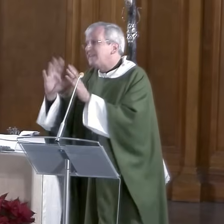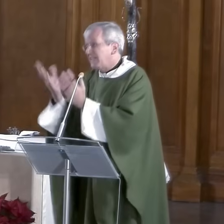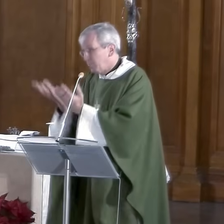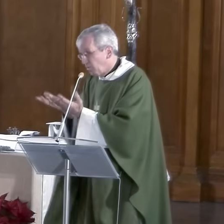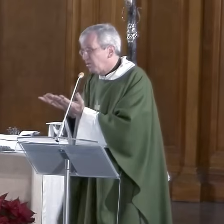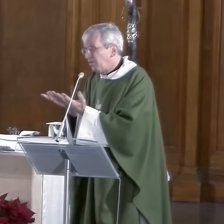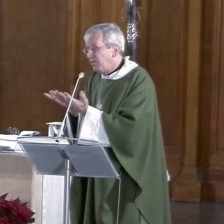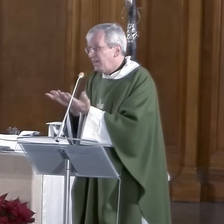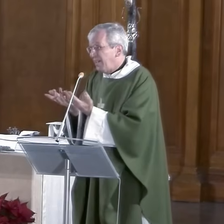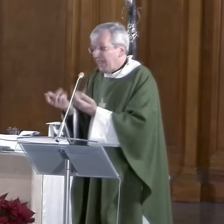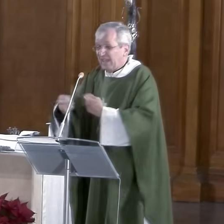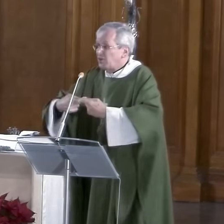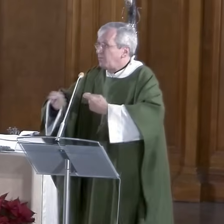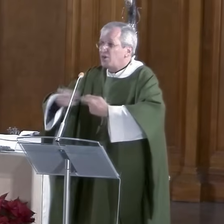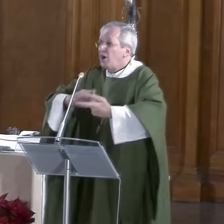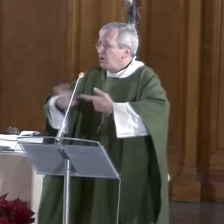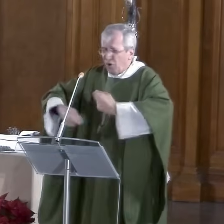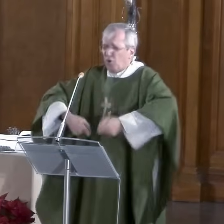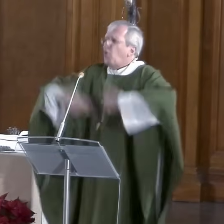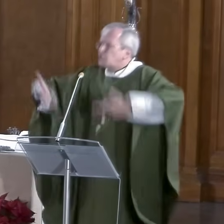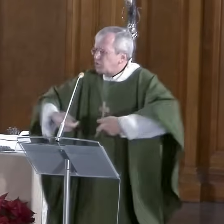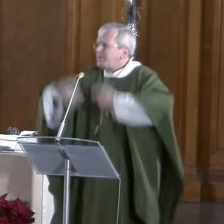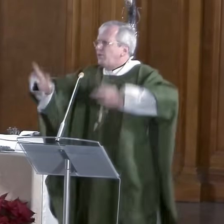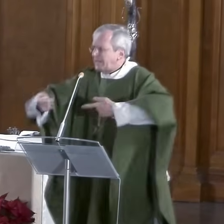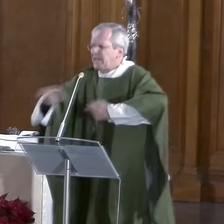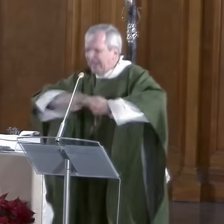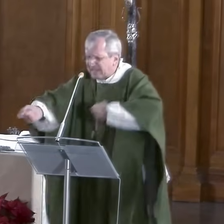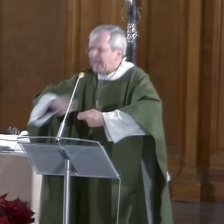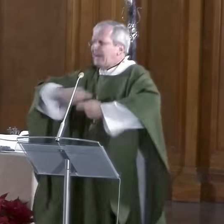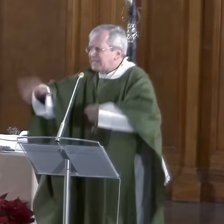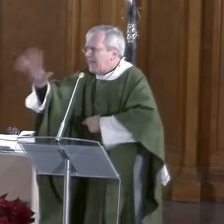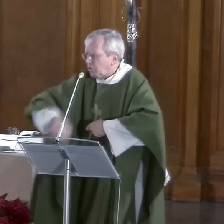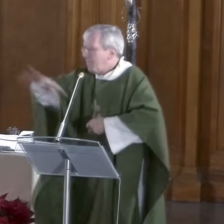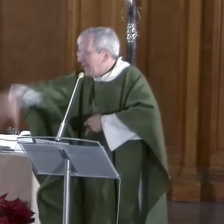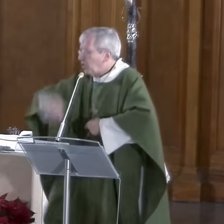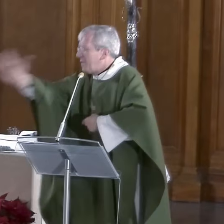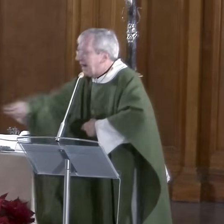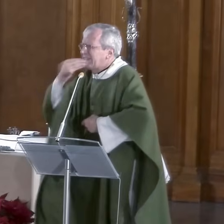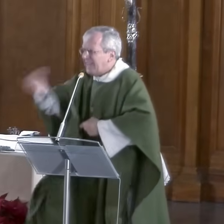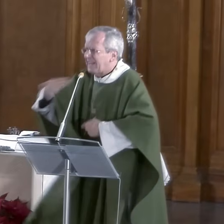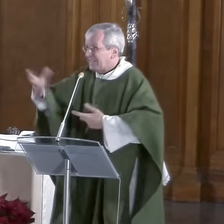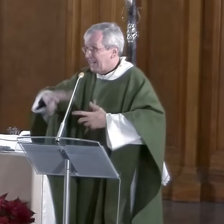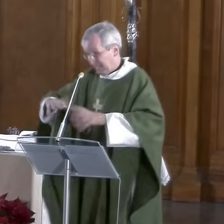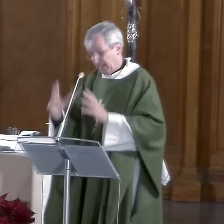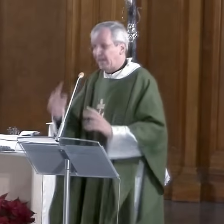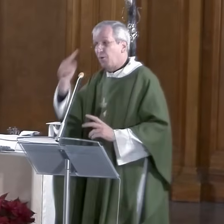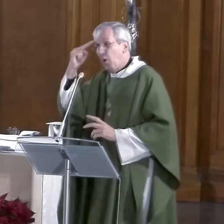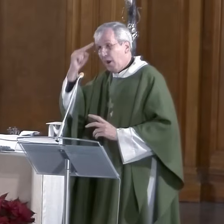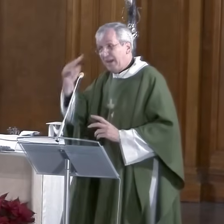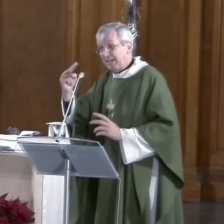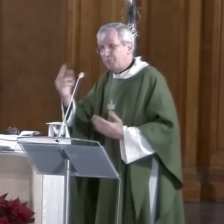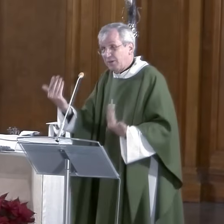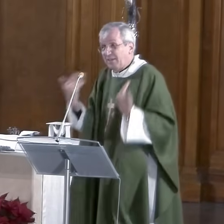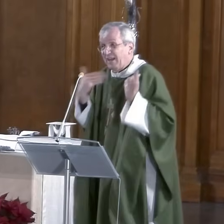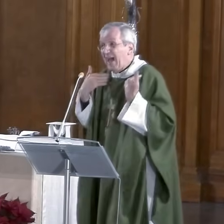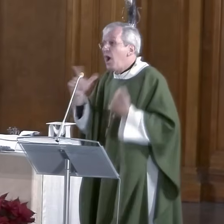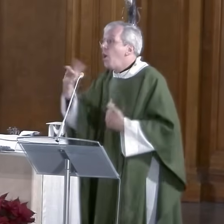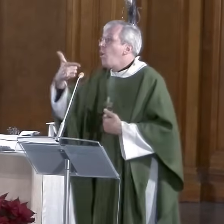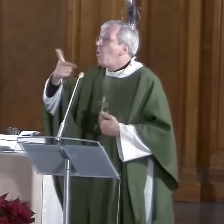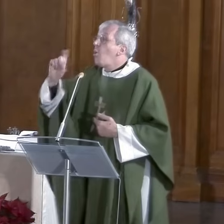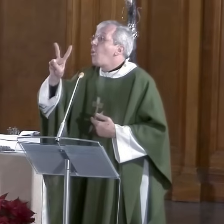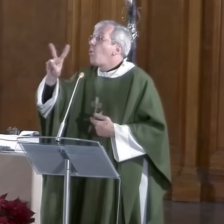de este mundo en que somos consumidores, gastar, gastar, comer, comer, gastar, gastar. Y dice como la responsabilidad